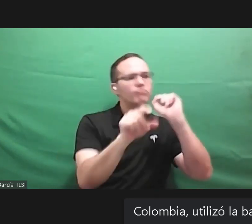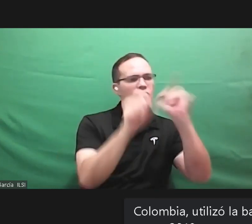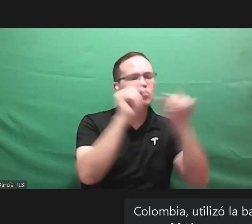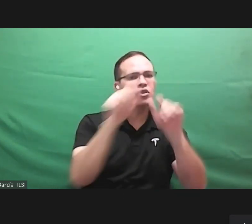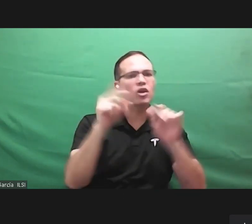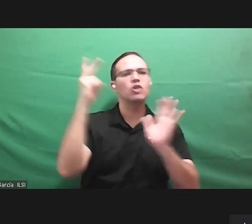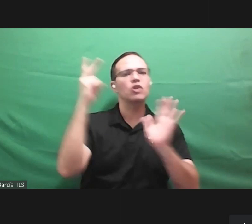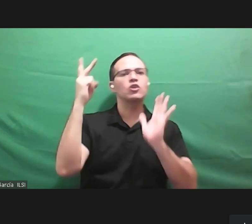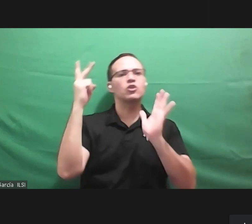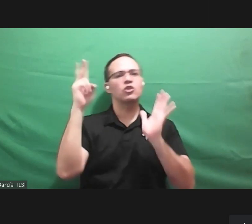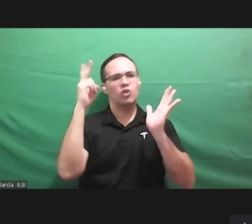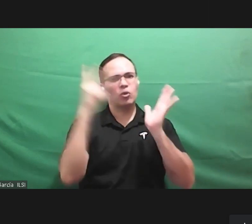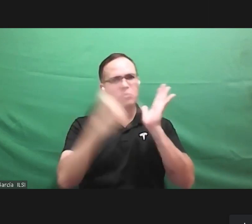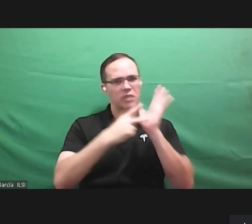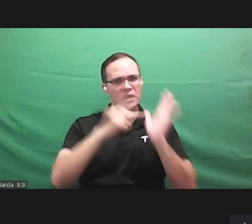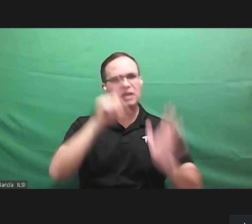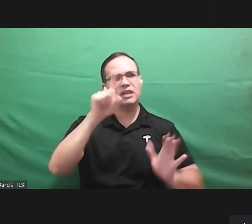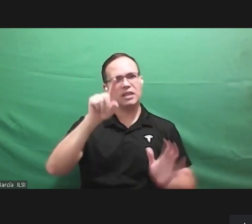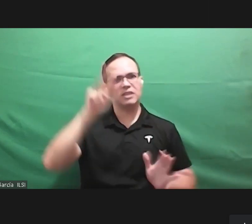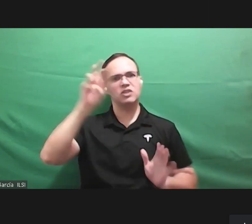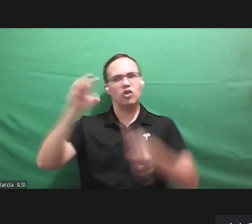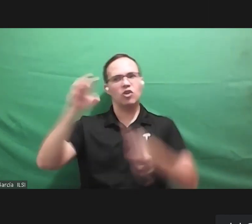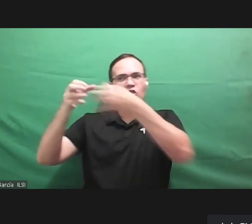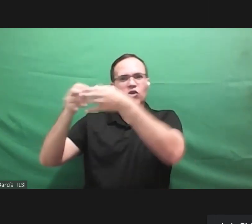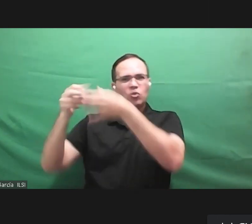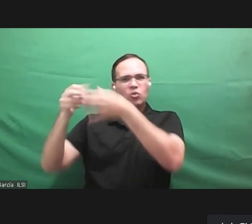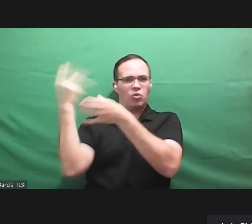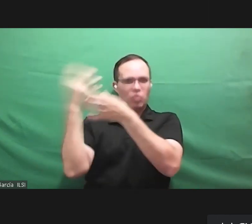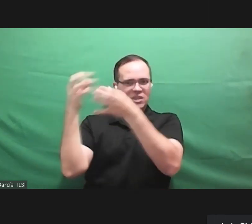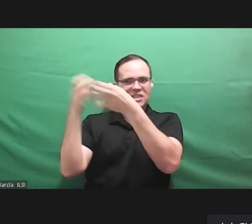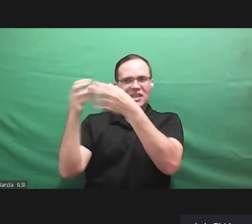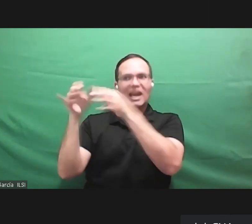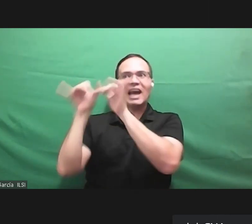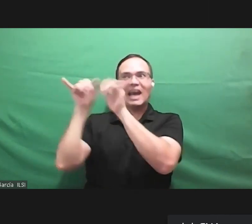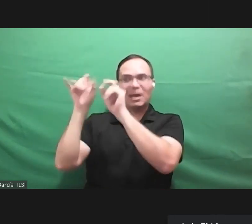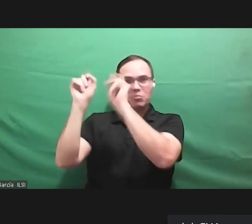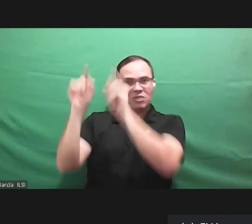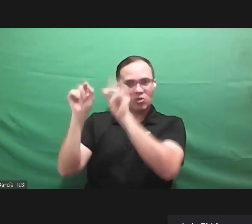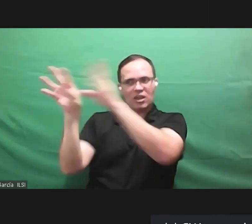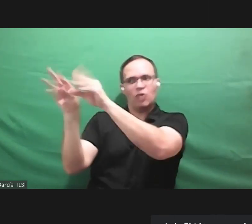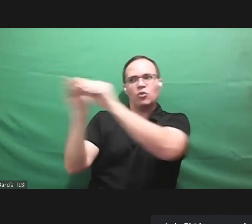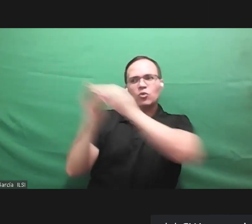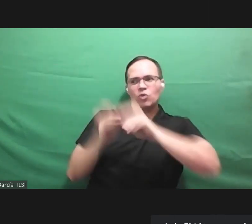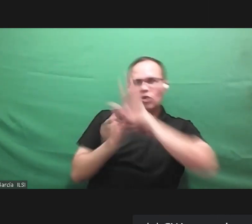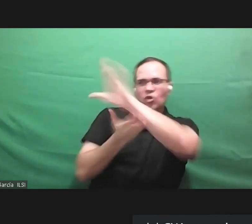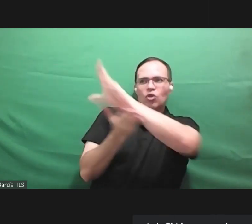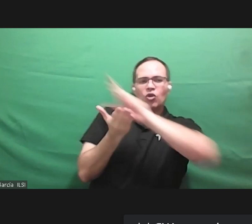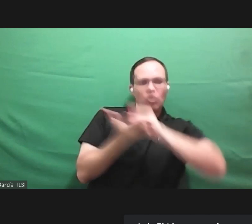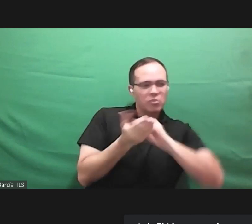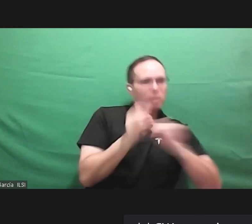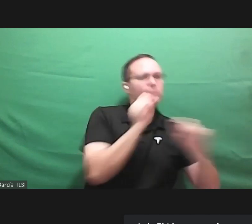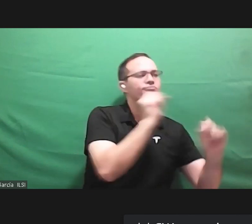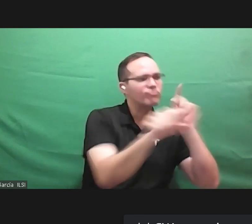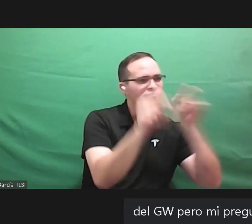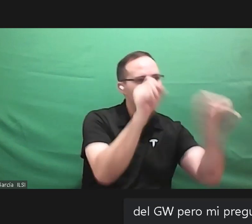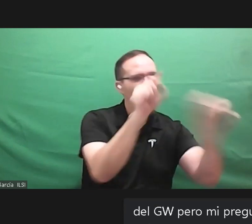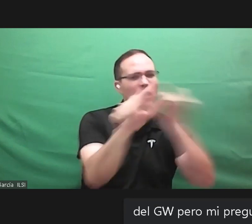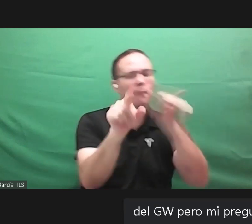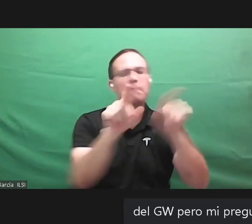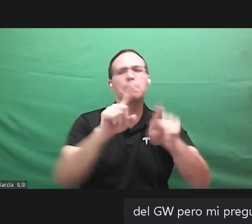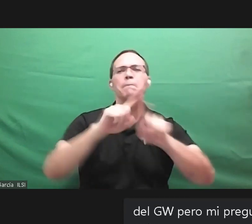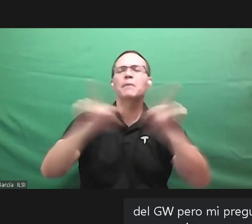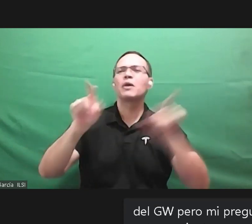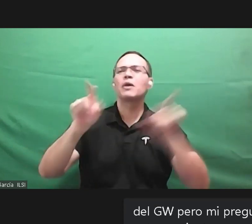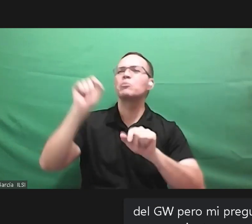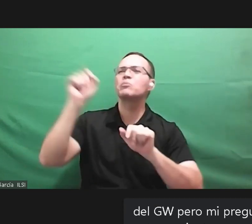Grupo de Washington, pero mi pregunta va a cómo lograr, digamos, un entrenamiento y una claridad